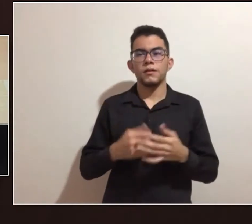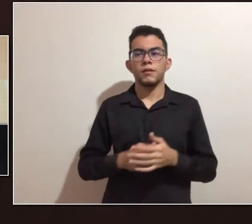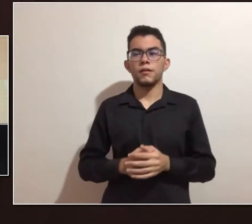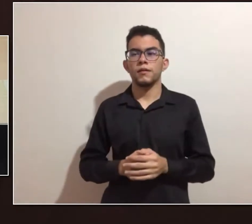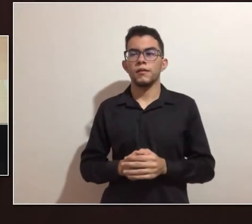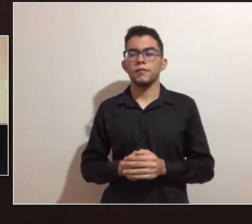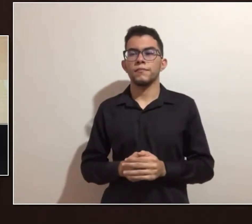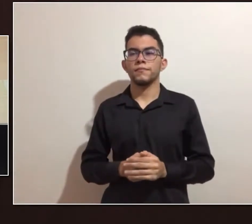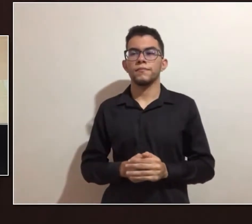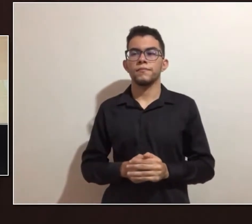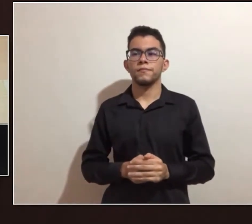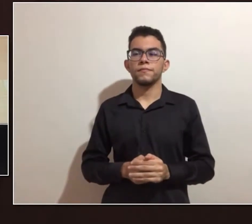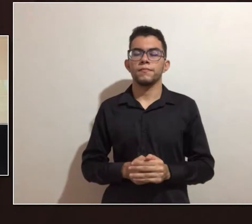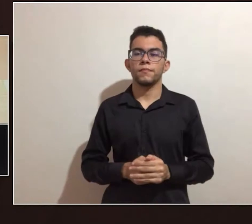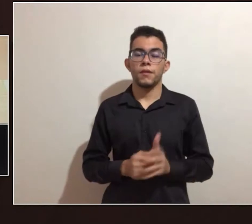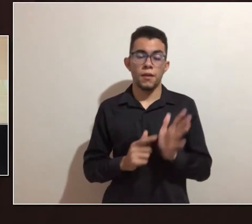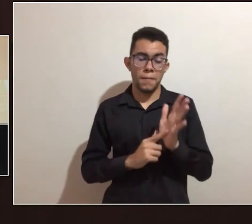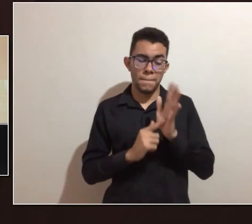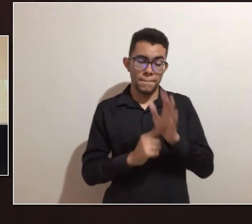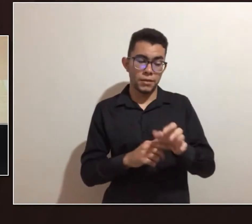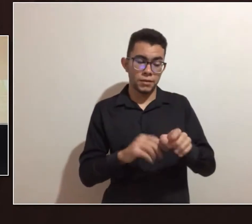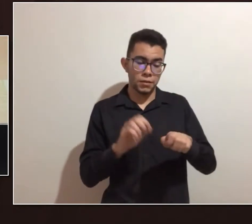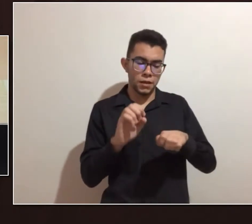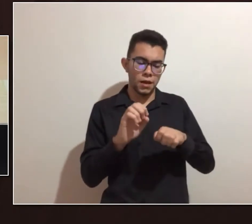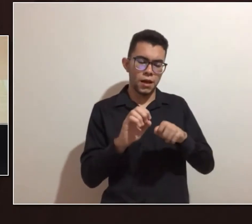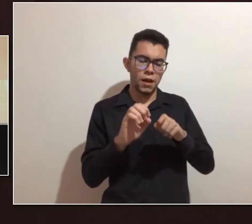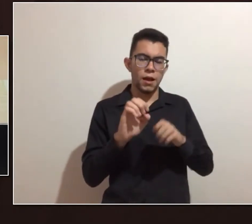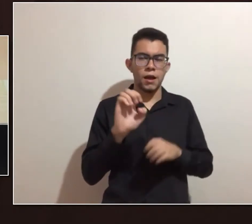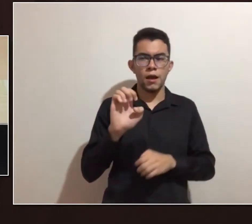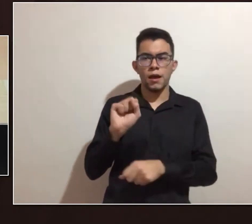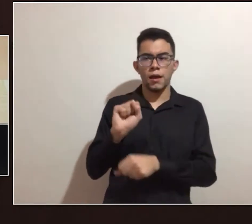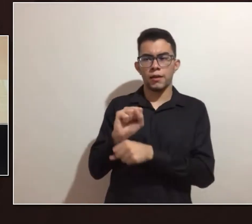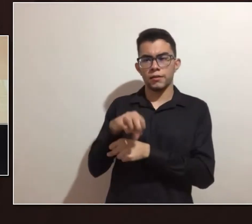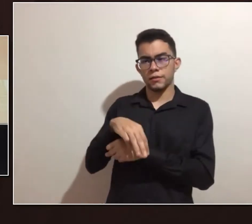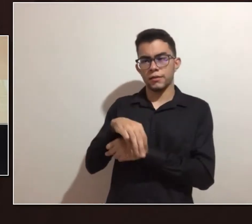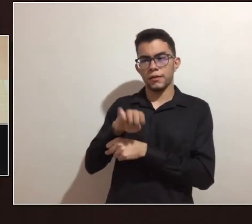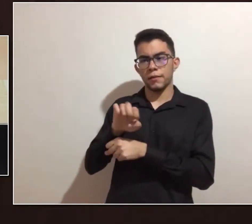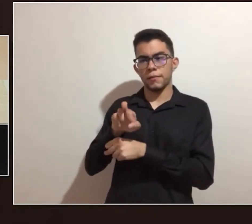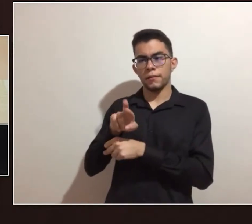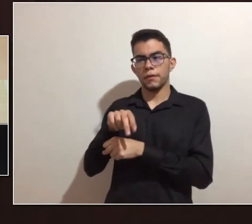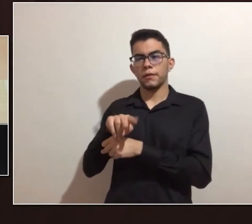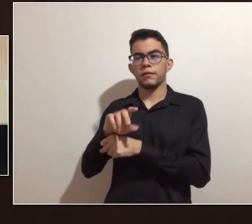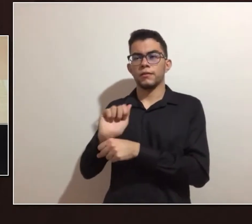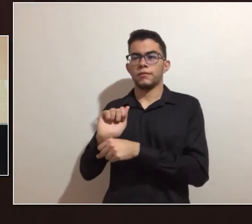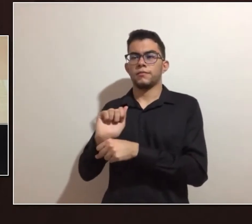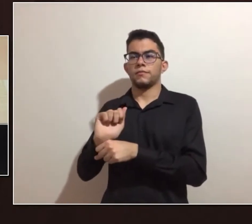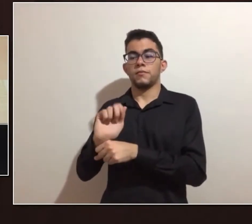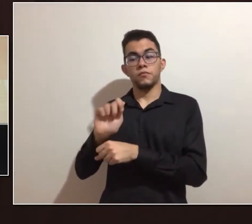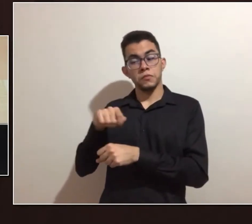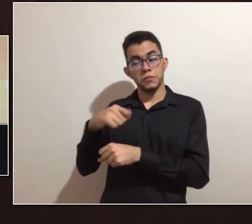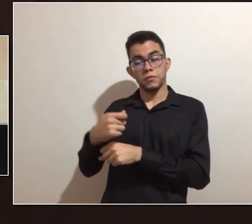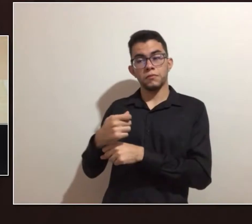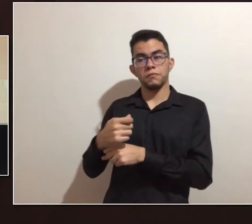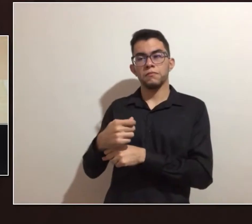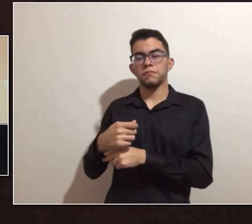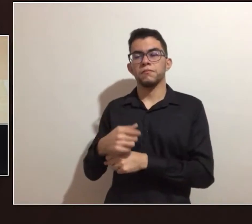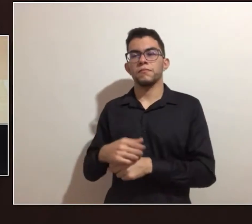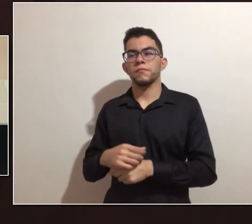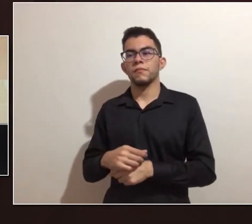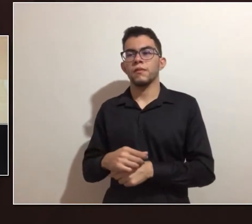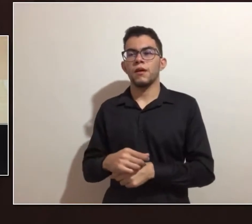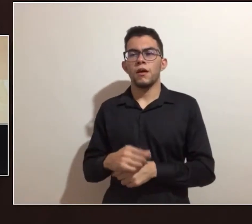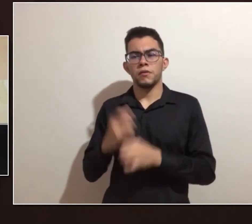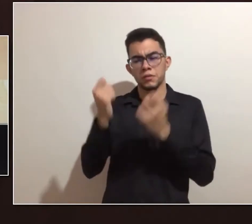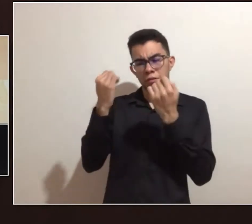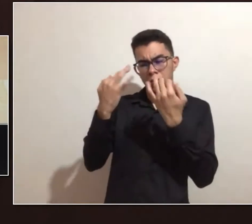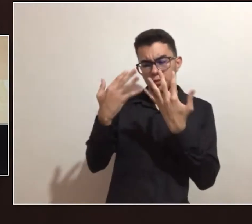sobre Esmirna. E nessa segunda semana, irmãos, eu pretendo dar um pouquinho de contexto histórico para